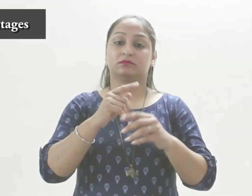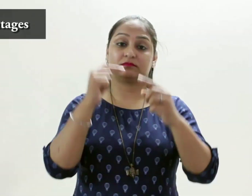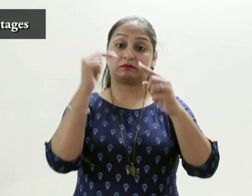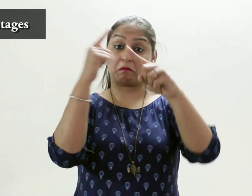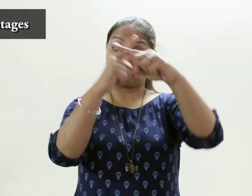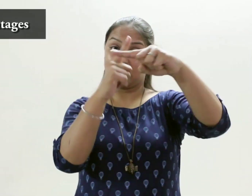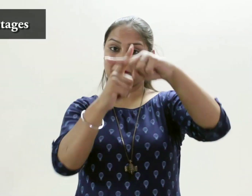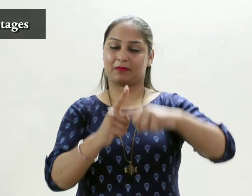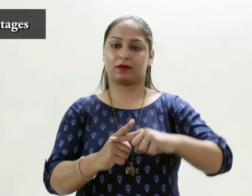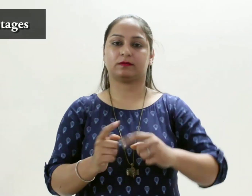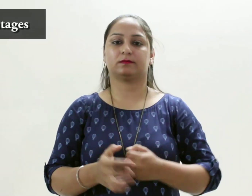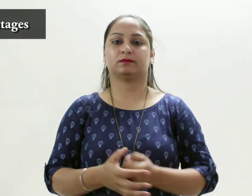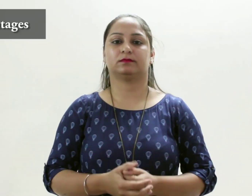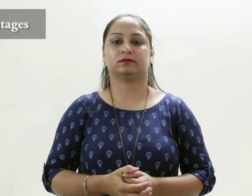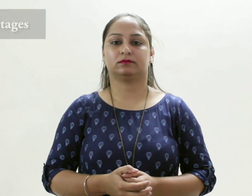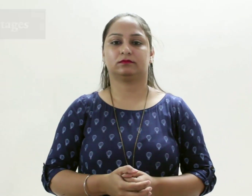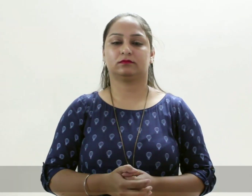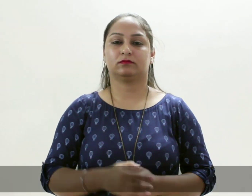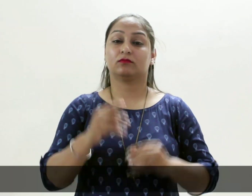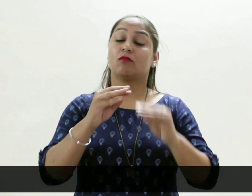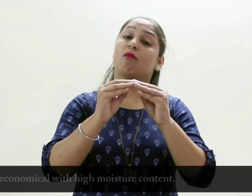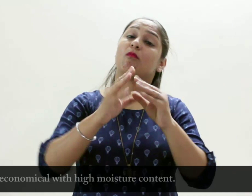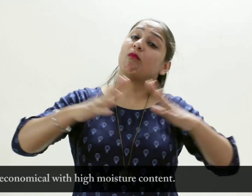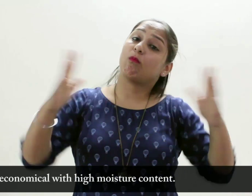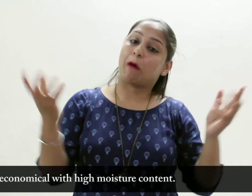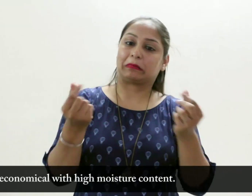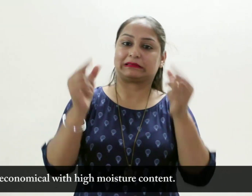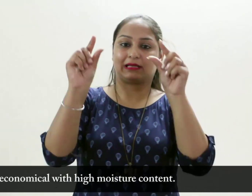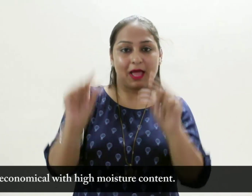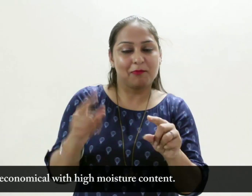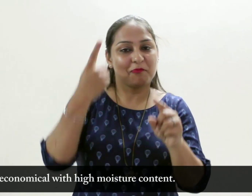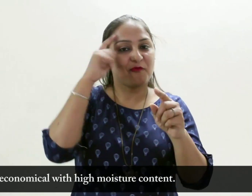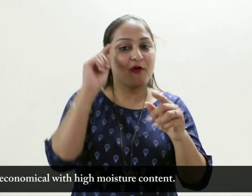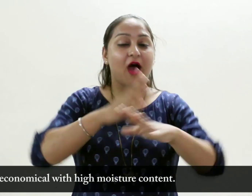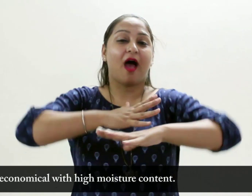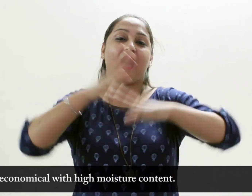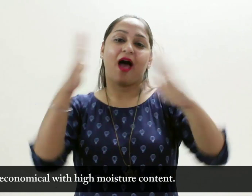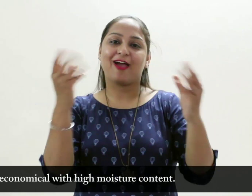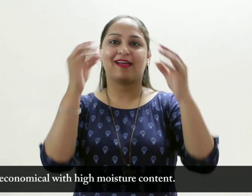फायदे। उच्च नमी सामग्री के साथ अधिक किफायती।